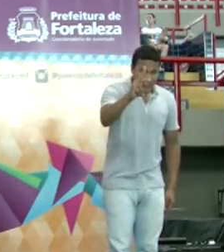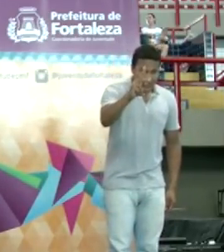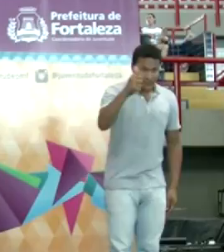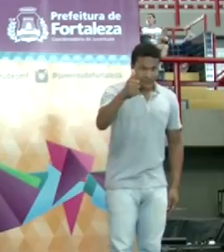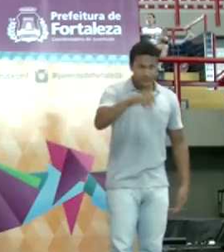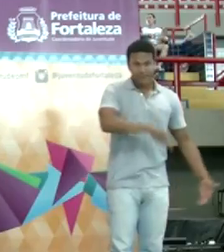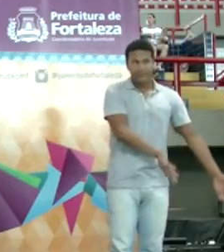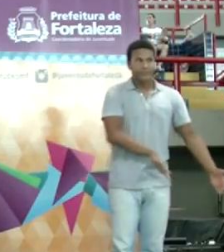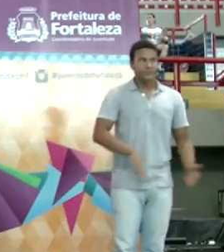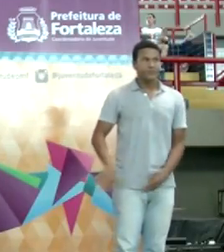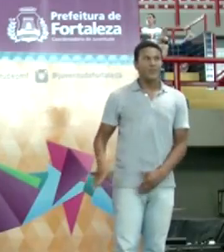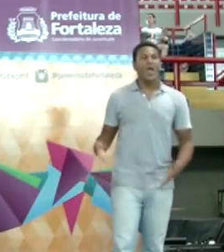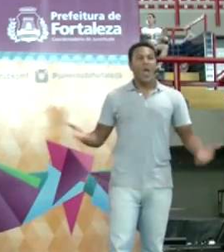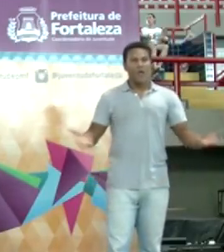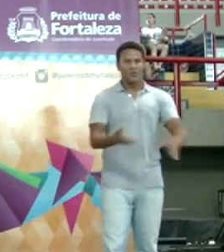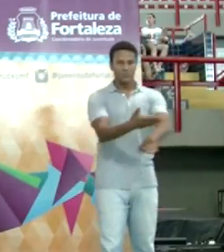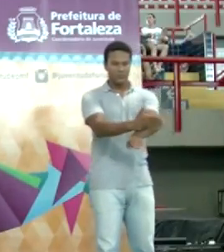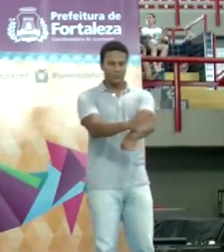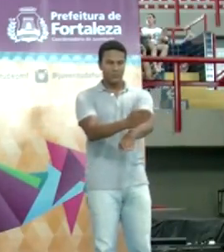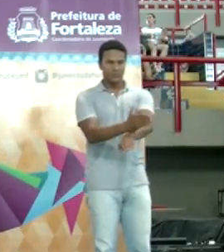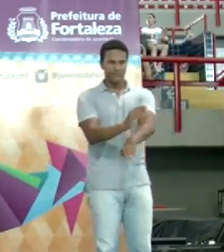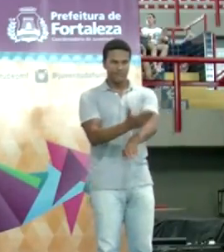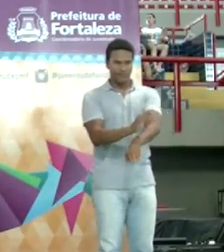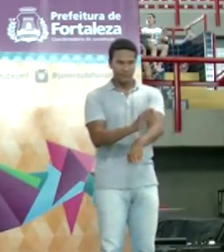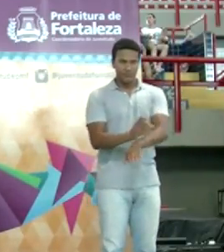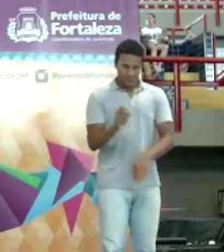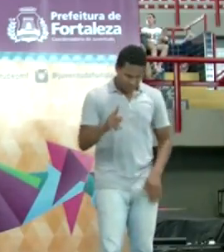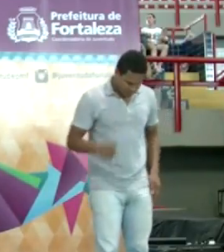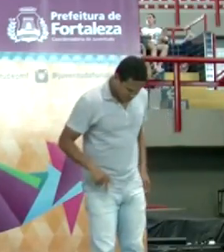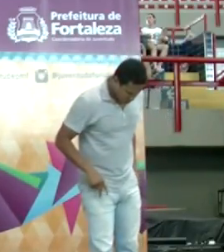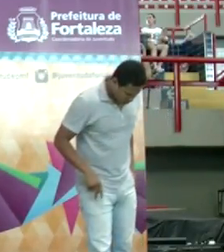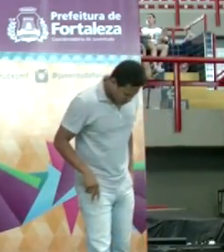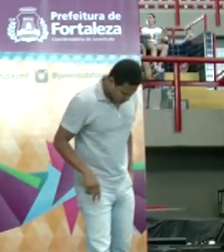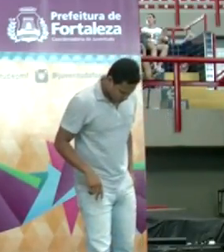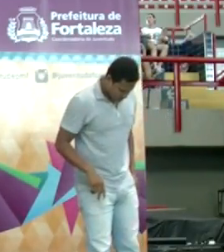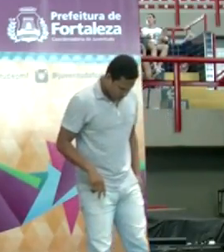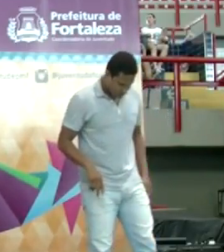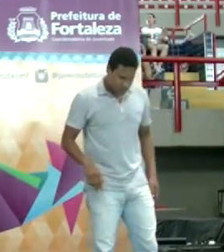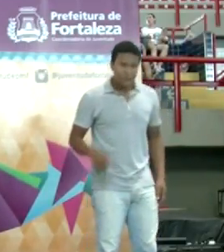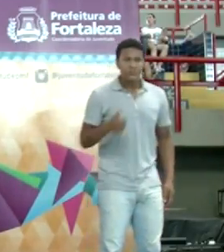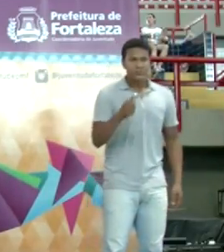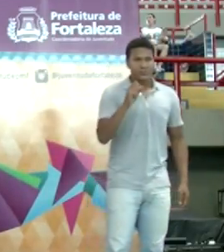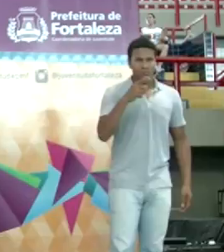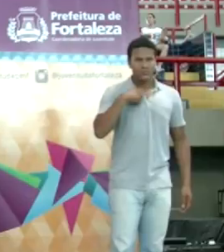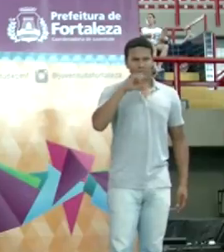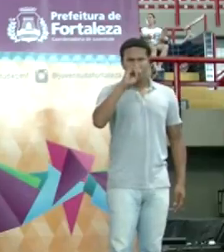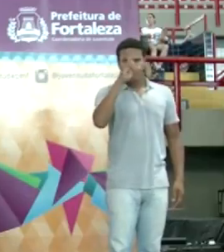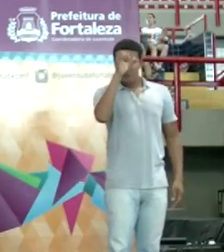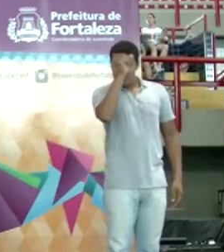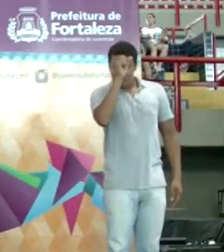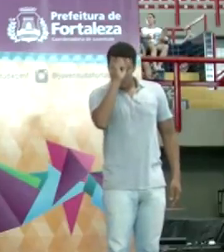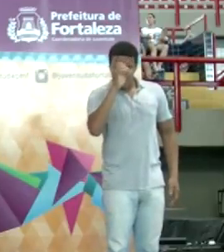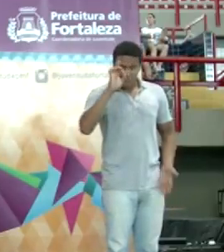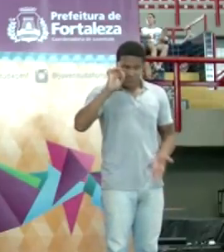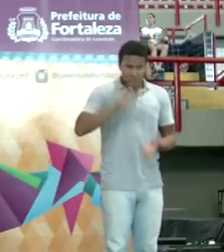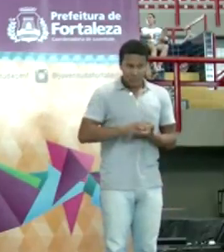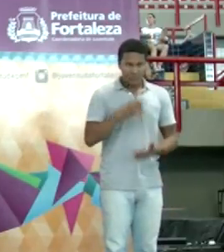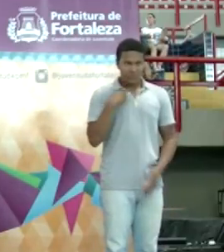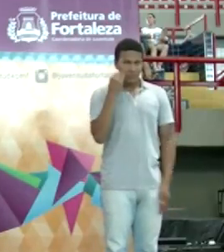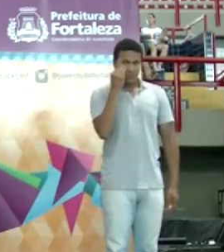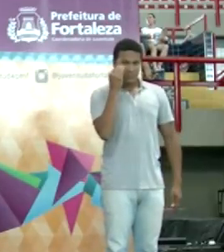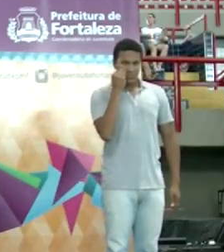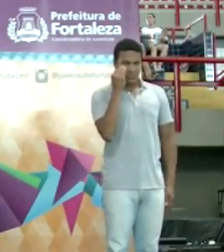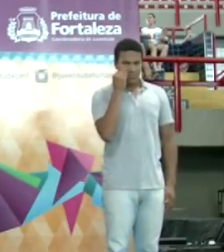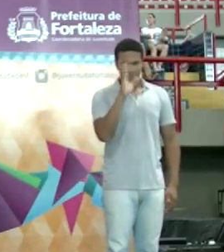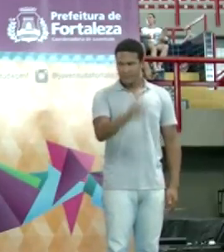Vamos exercitar. Vamos exercitar? Bora ver se a gente aprendeu mesmo. Vamos